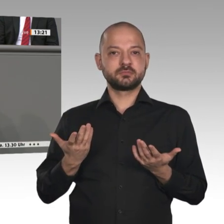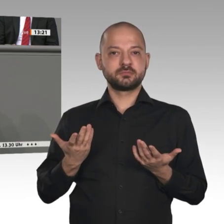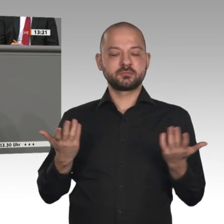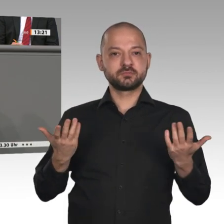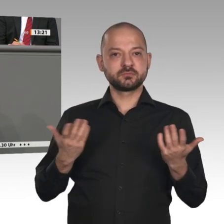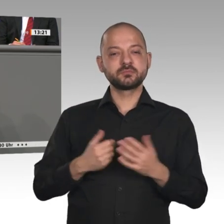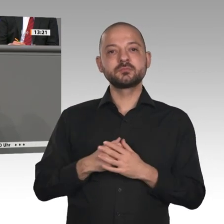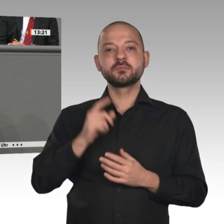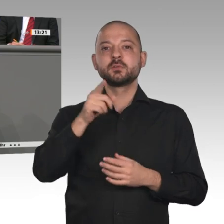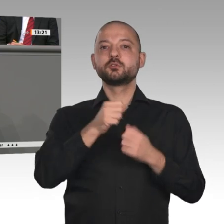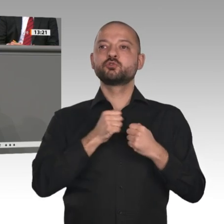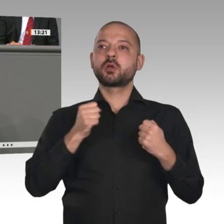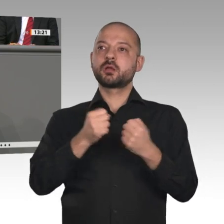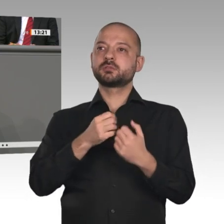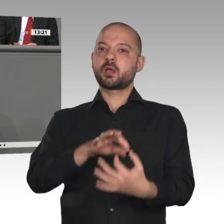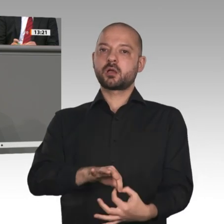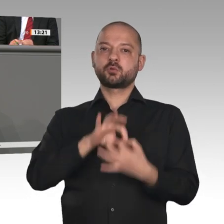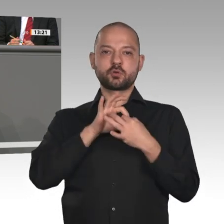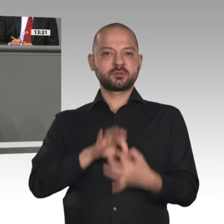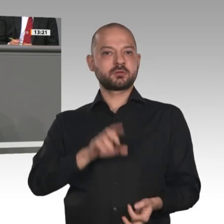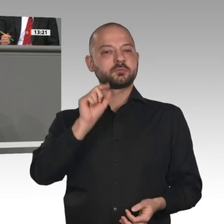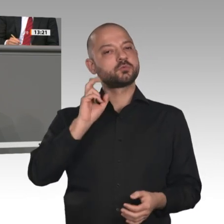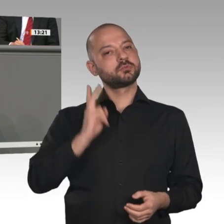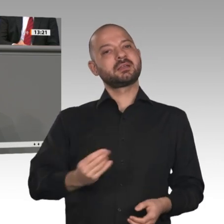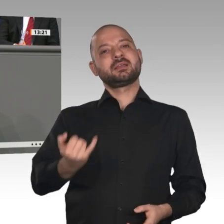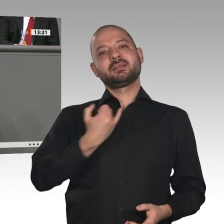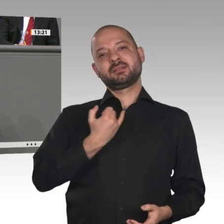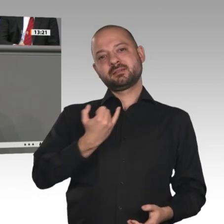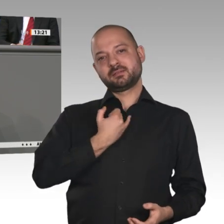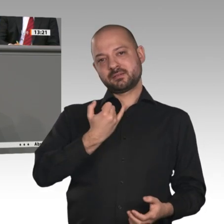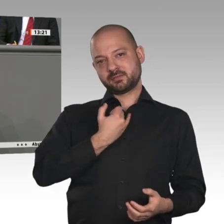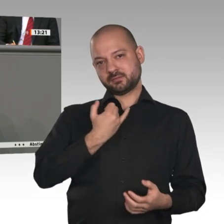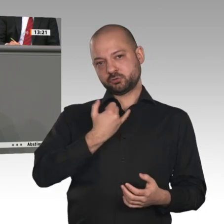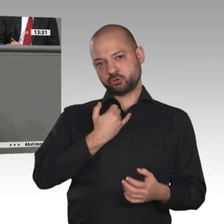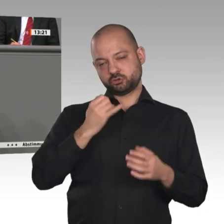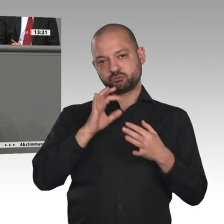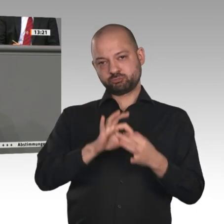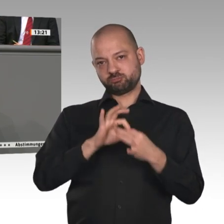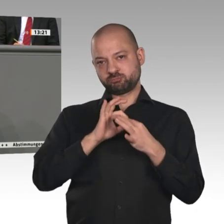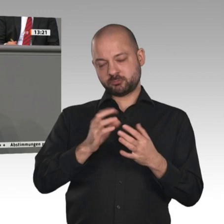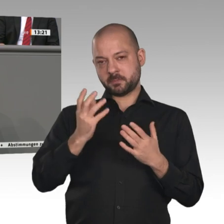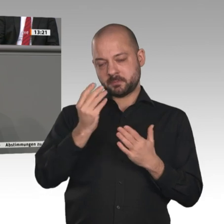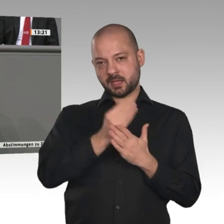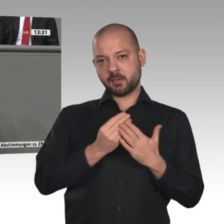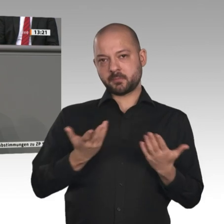Als überzeugte Europäer und Unionsbürger, die wir uns im Schengen-Raum frei bewegen, über den